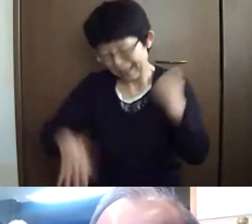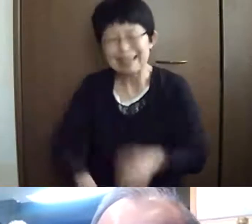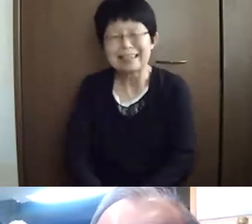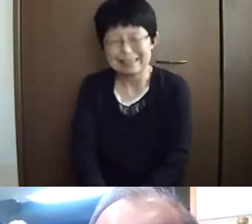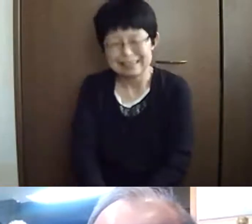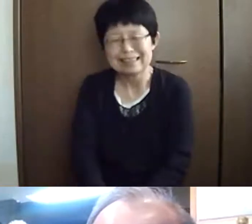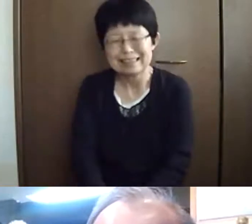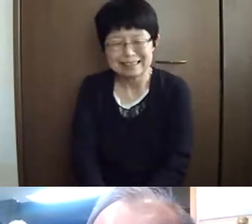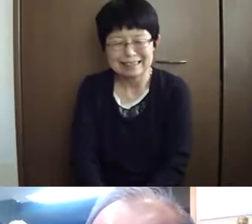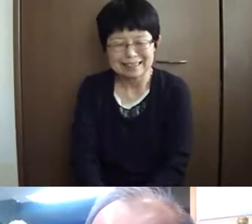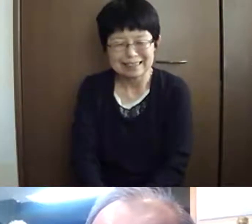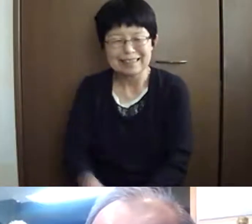これ僕のあれに反応したんだね。 うん、